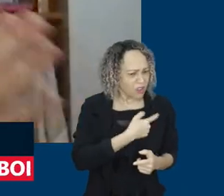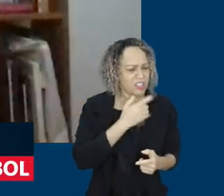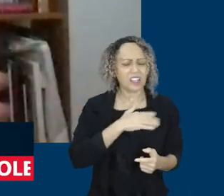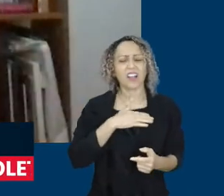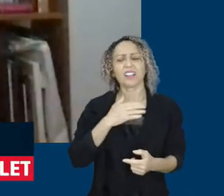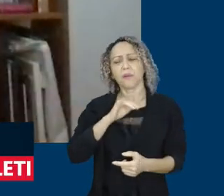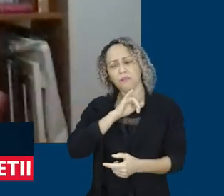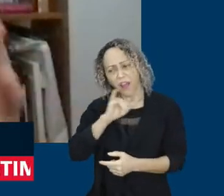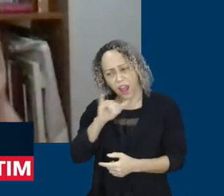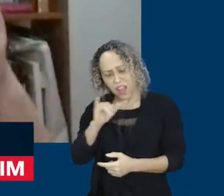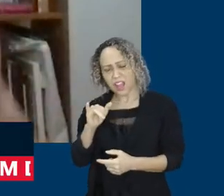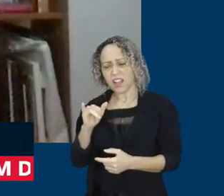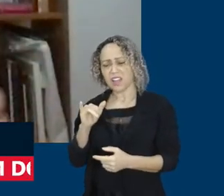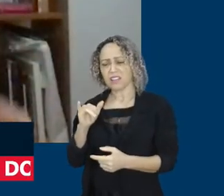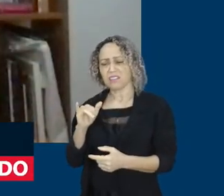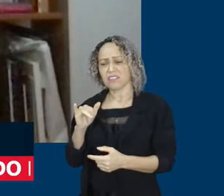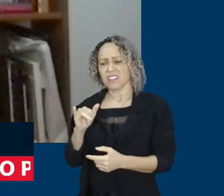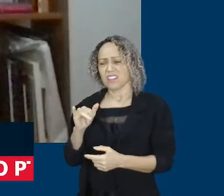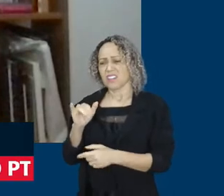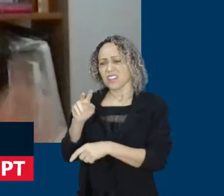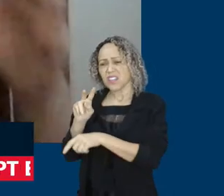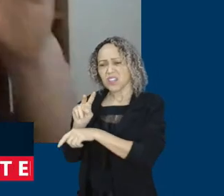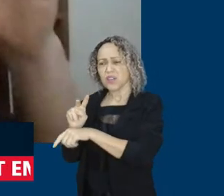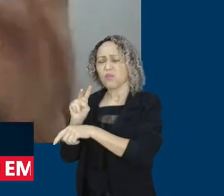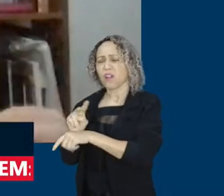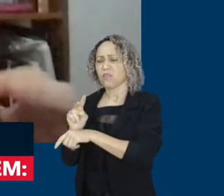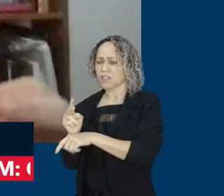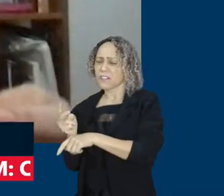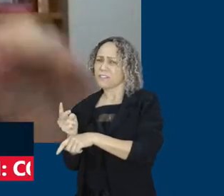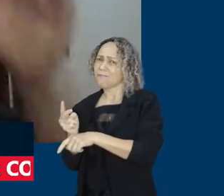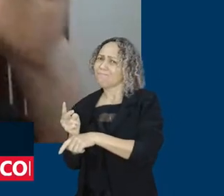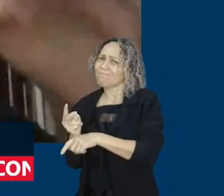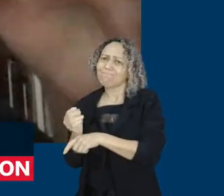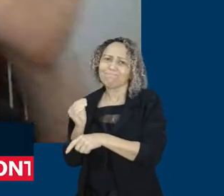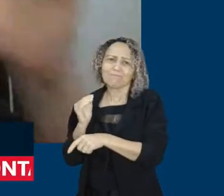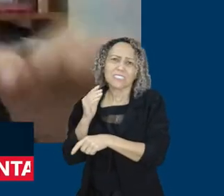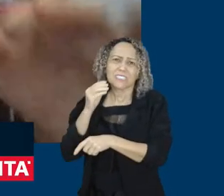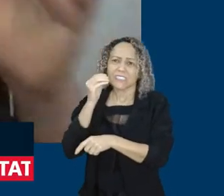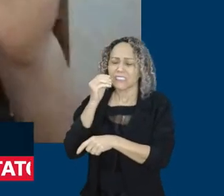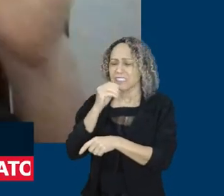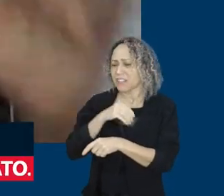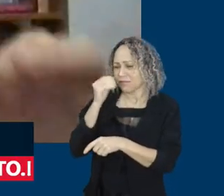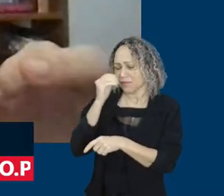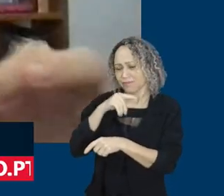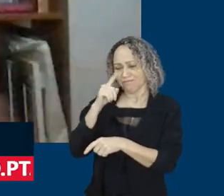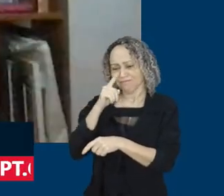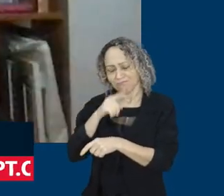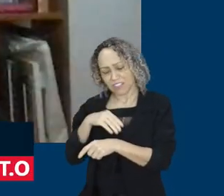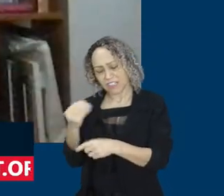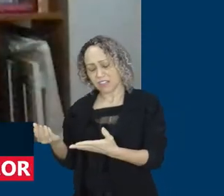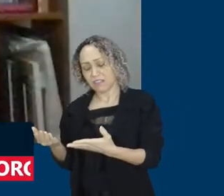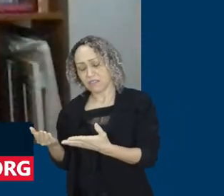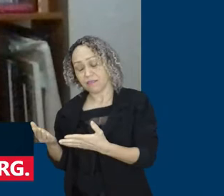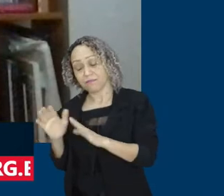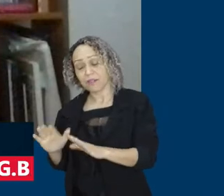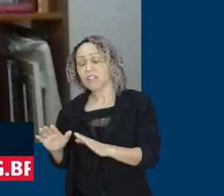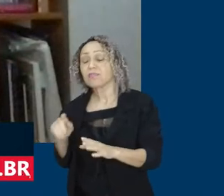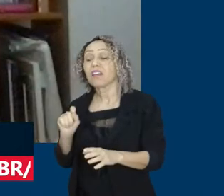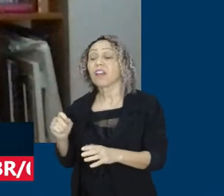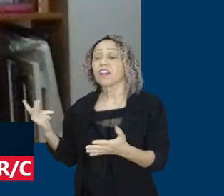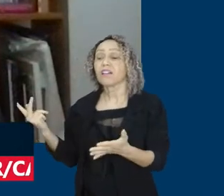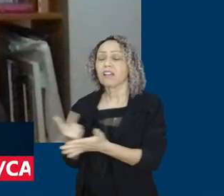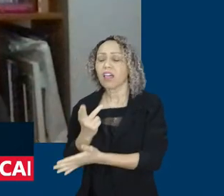políticas, né? Então, acho que a segunda grande questão, você disse, é só um dinheiro na